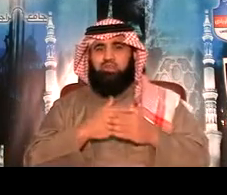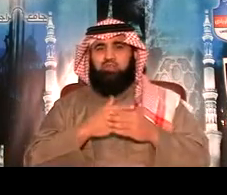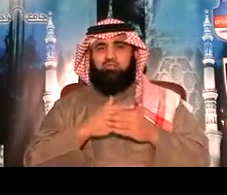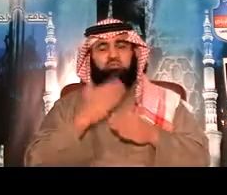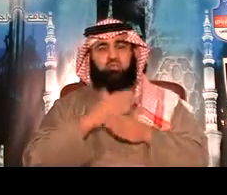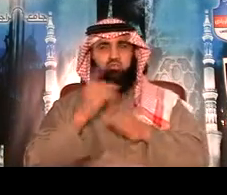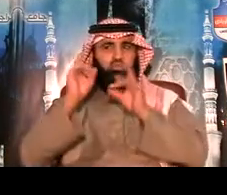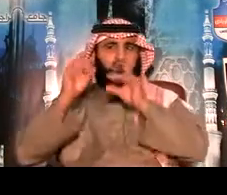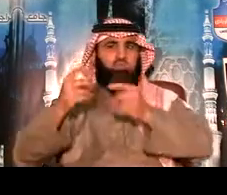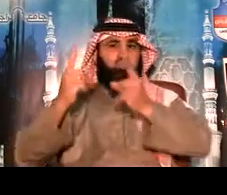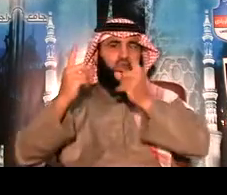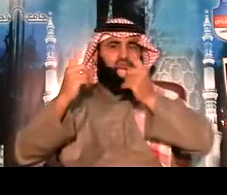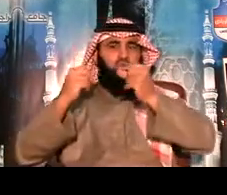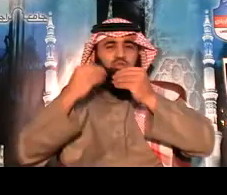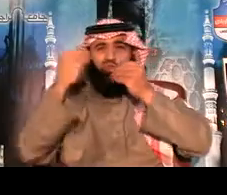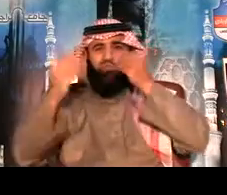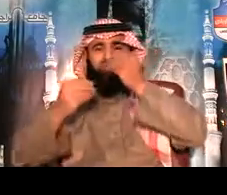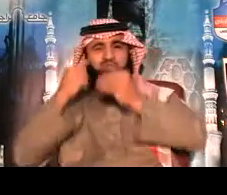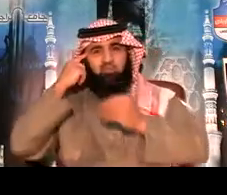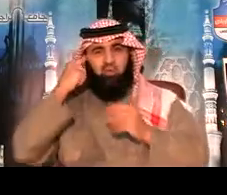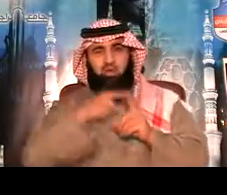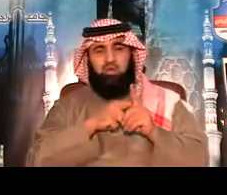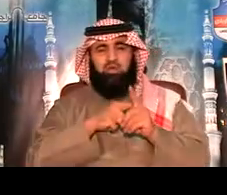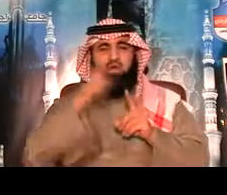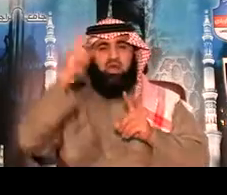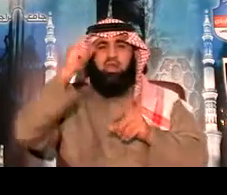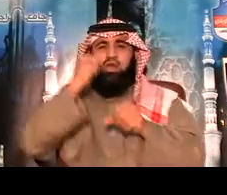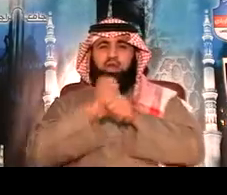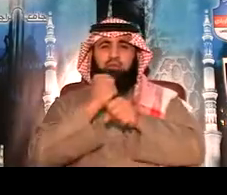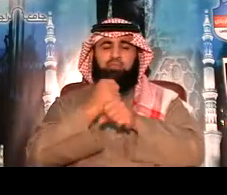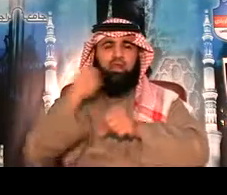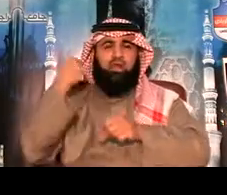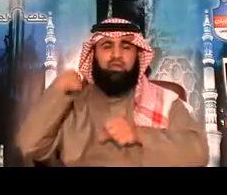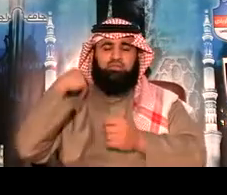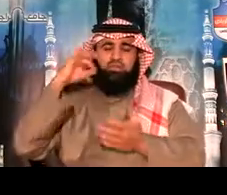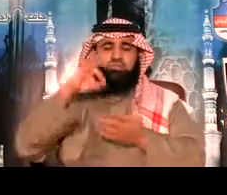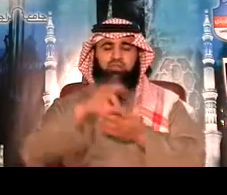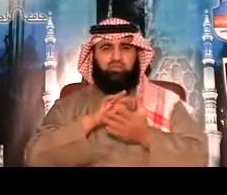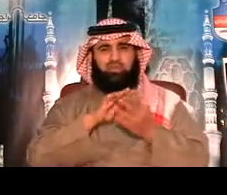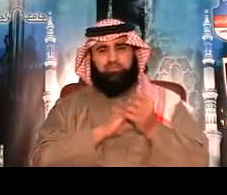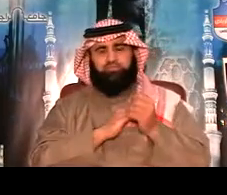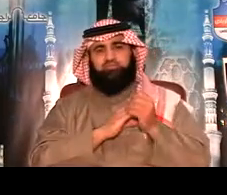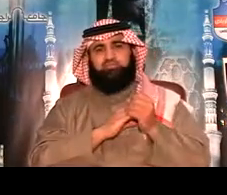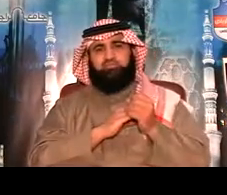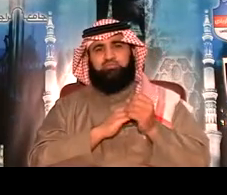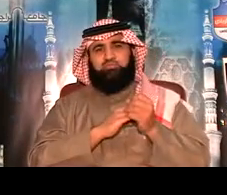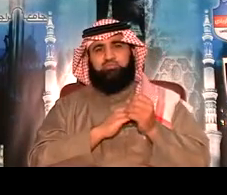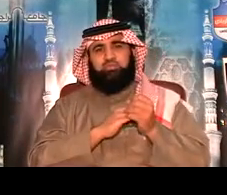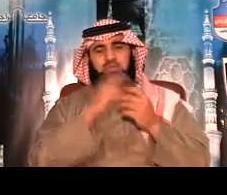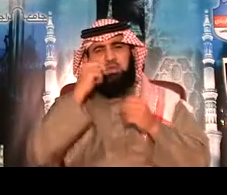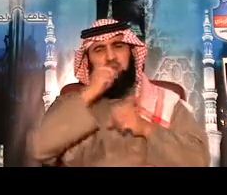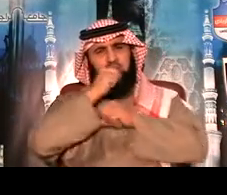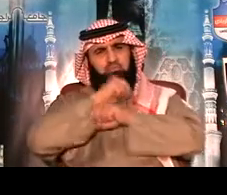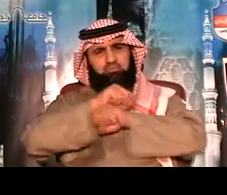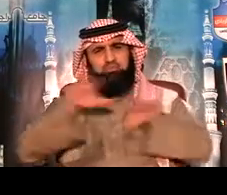يعظموه ويوقروه، فإن الله تعالى يكشف للناس حقيقة مقصده ويفضحه ويفضح بينهم